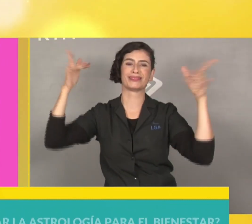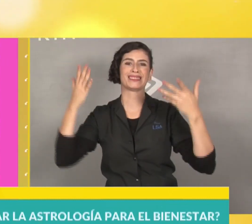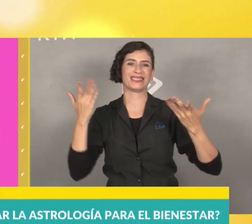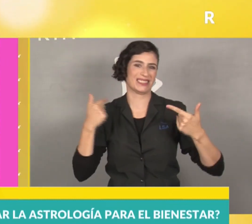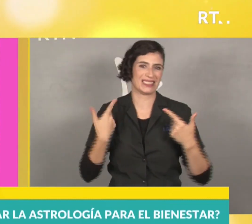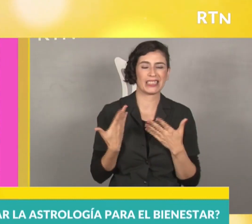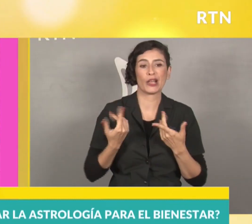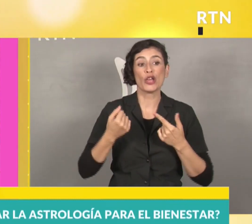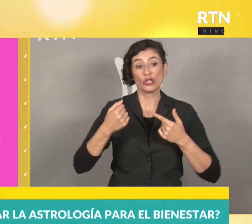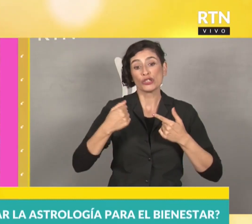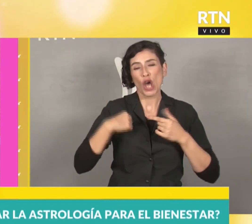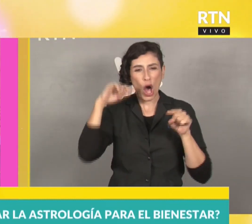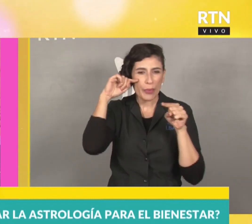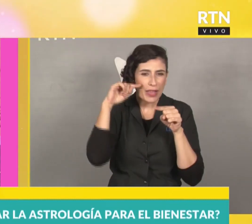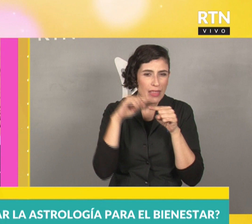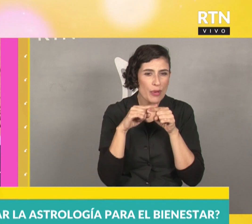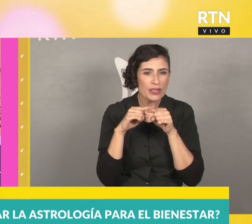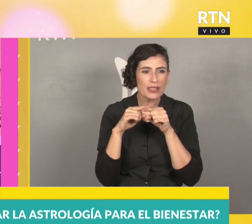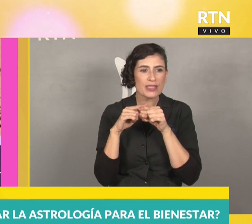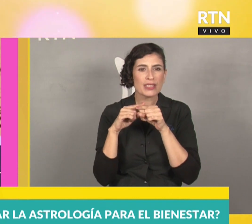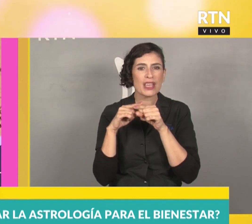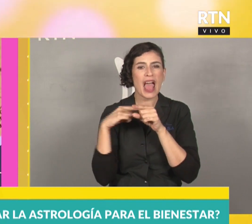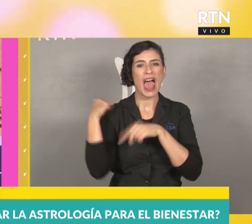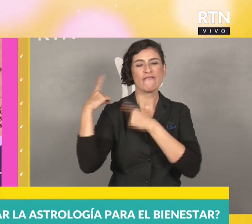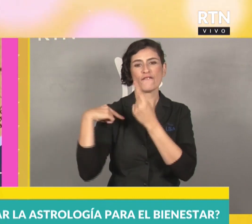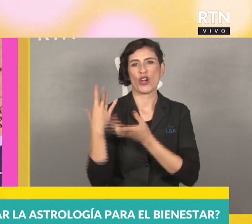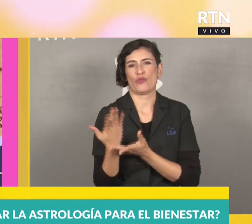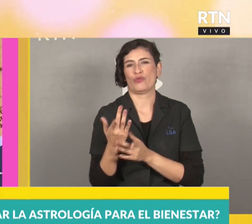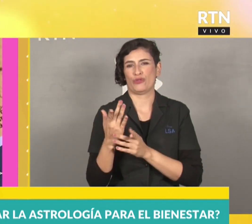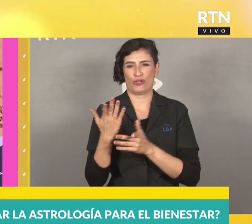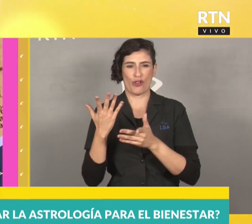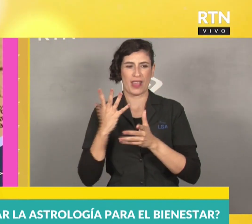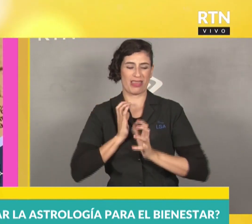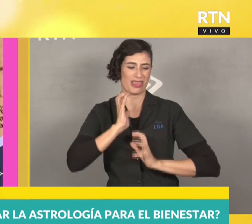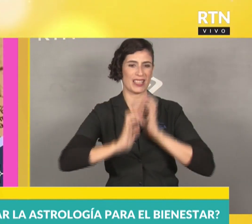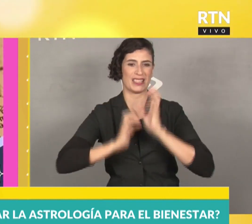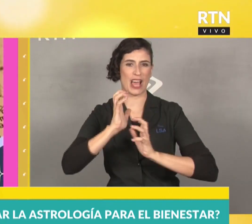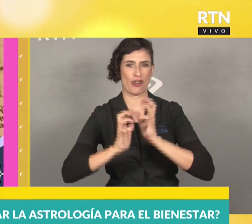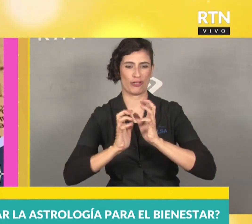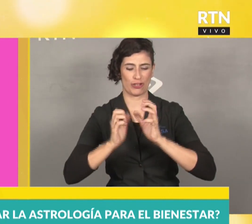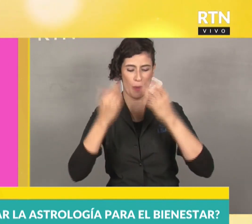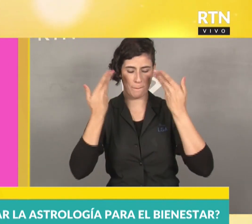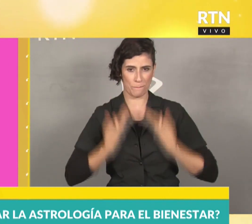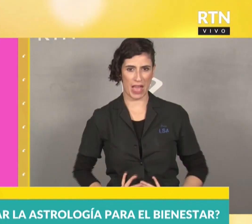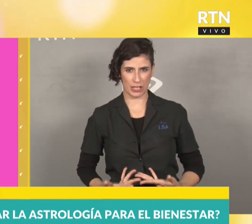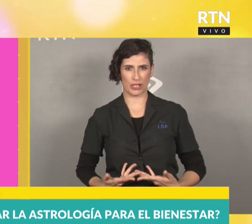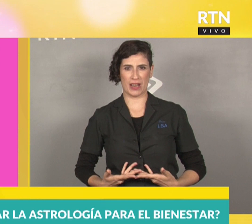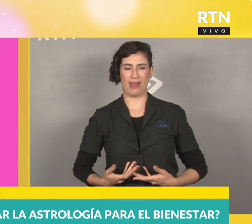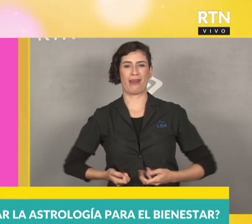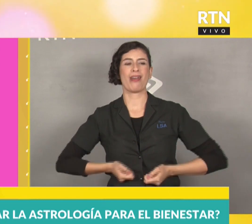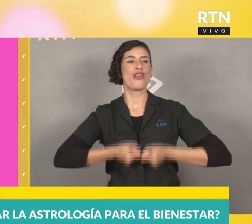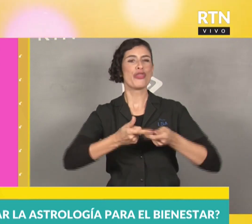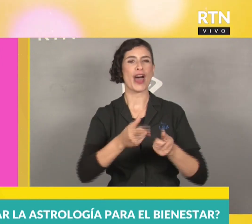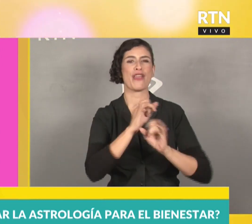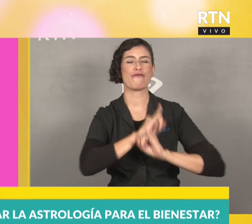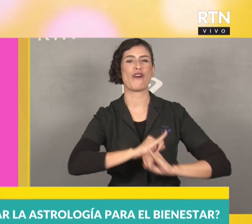trabajo con la evolutiva y me dedico mucho al desarrollo personal y a potenciar las habilidades a partir del conocimiento